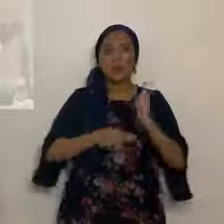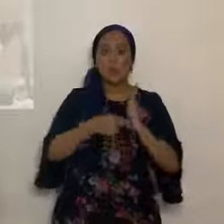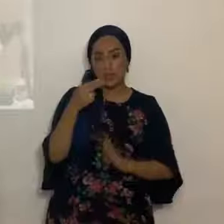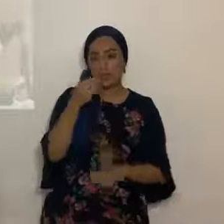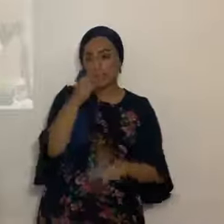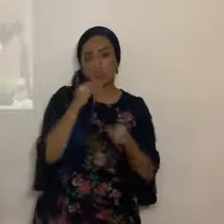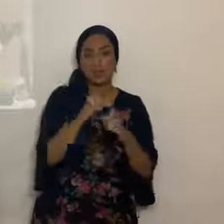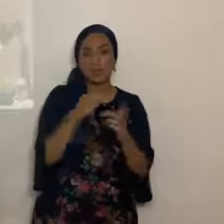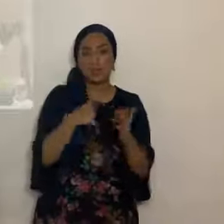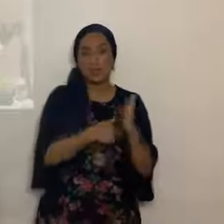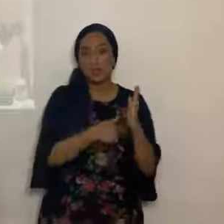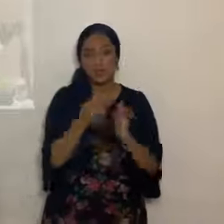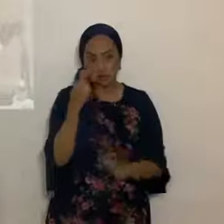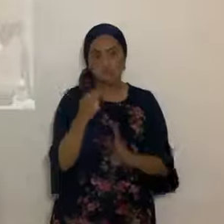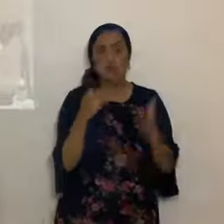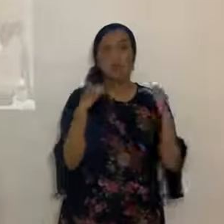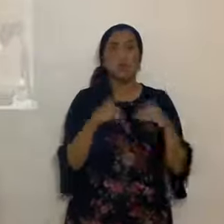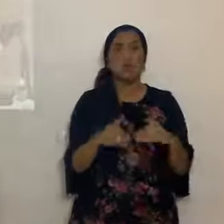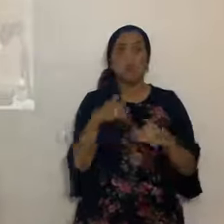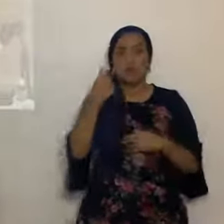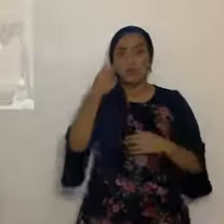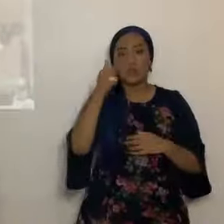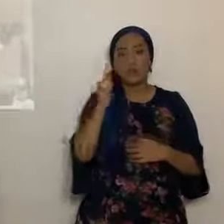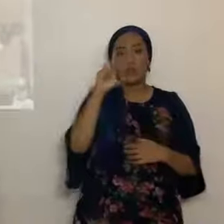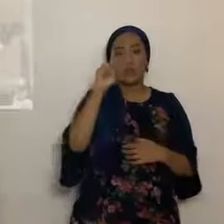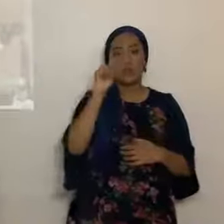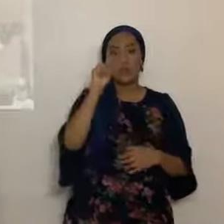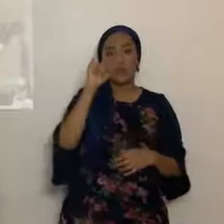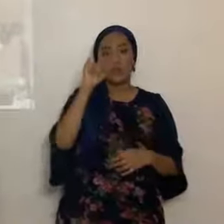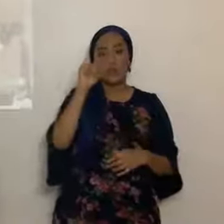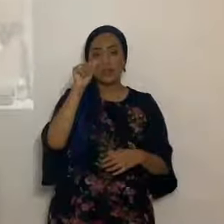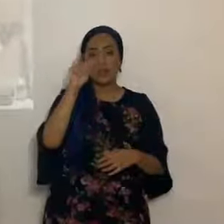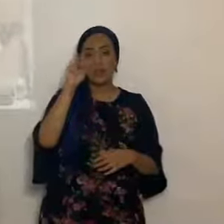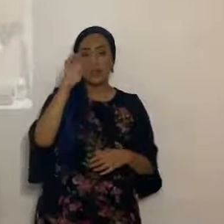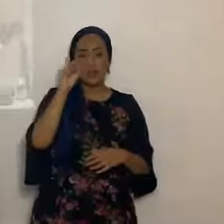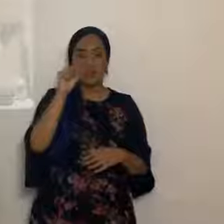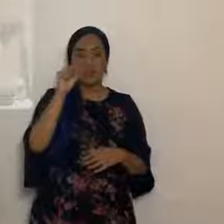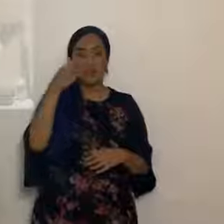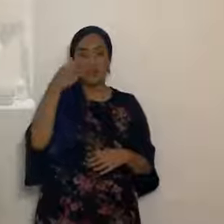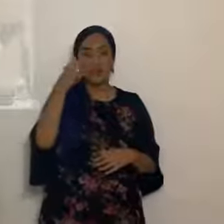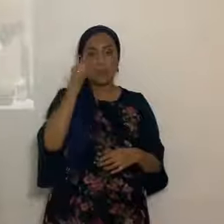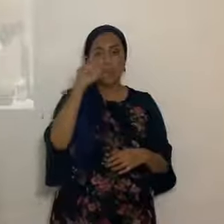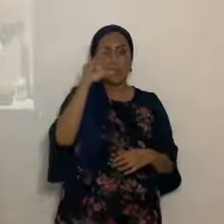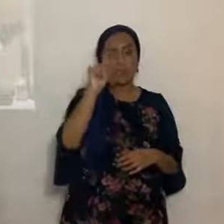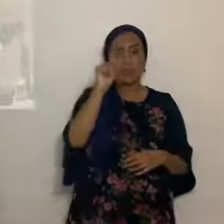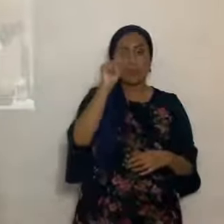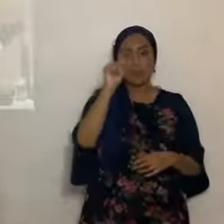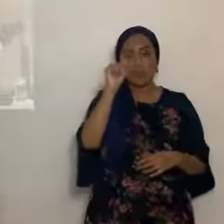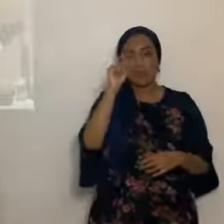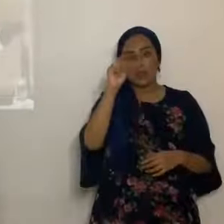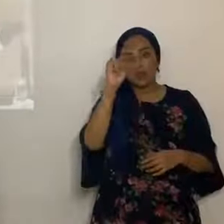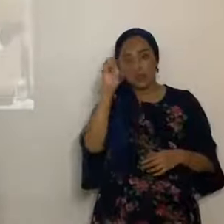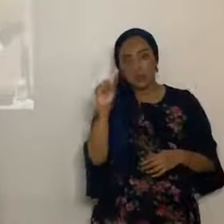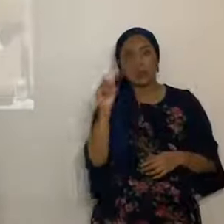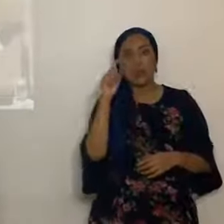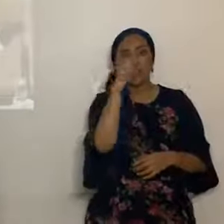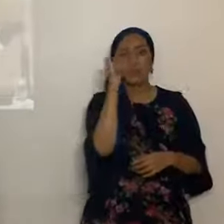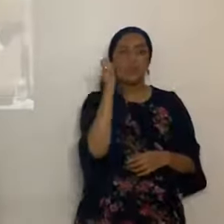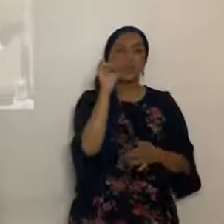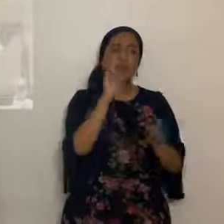pocas palabras. Ahora, vamos a Gálatas, por favor. Vamos a la carta de Gálatas. Y es que